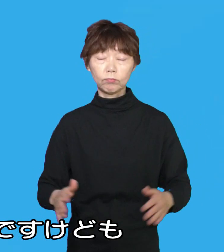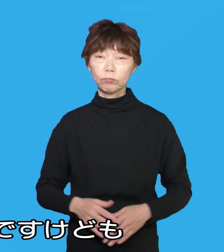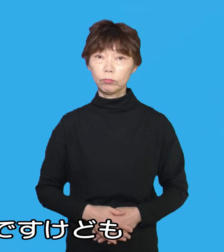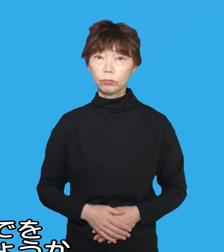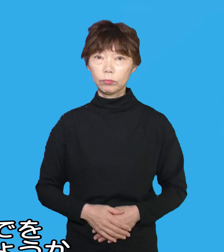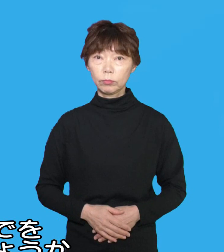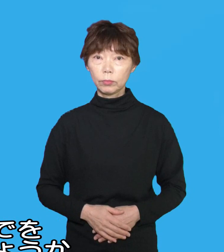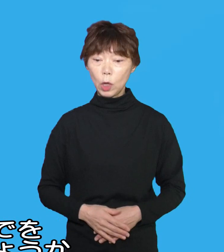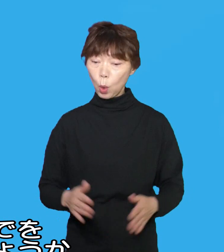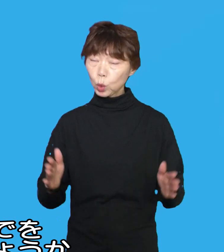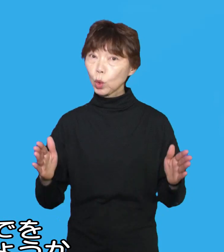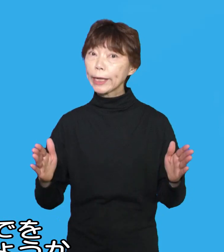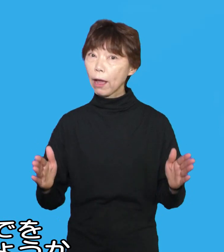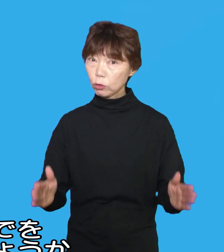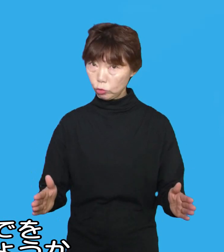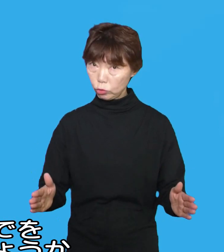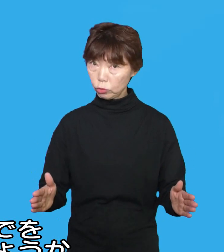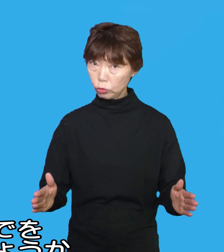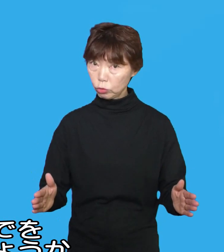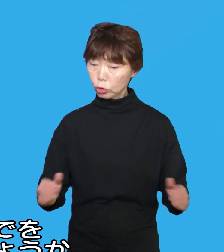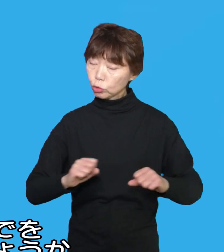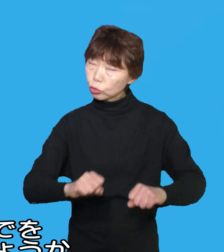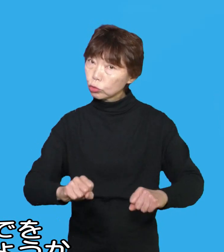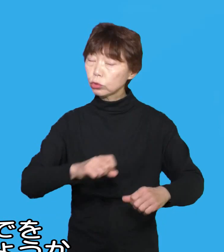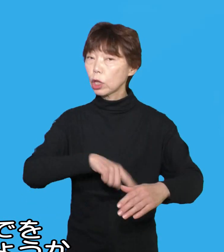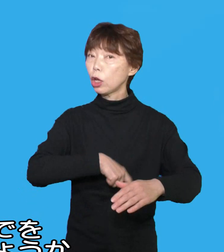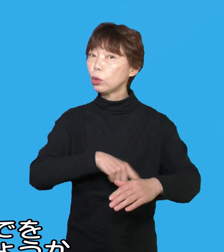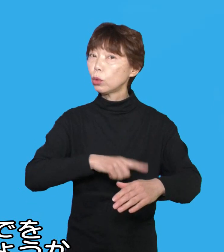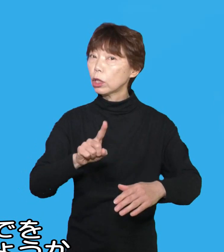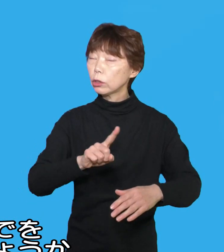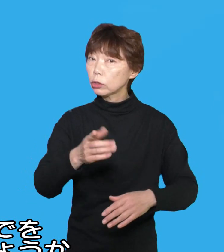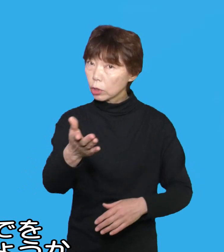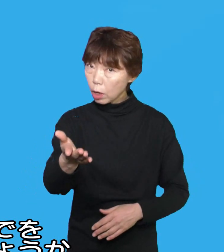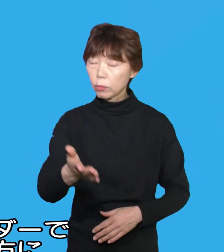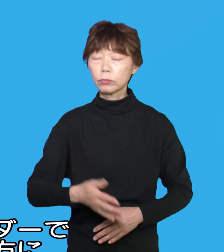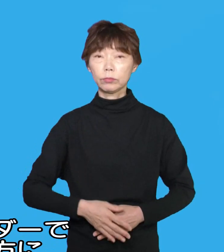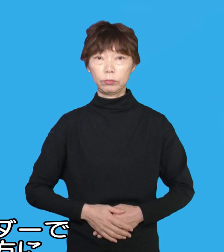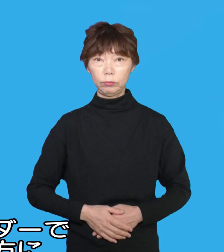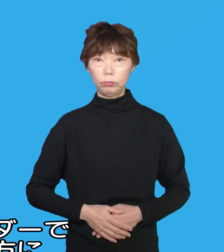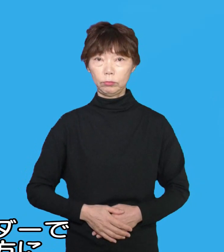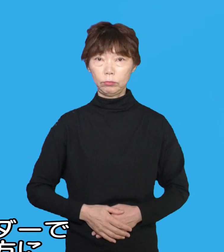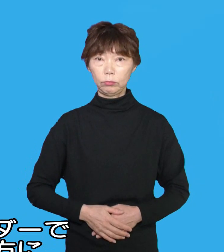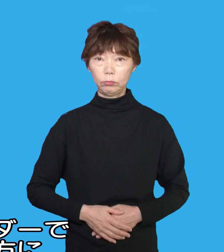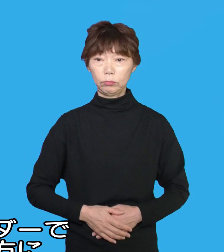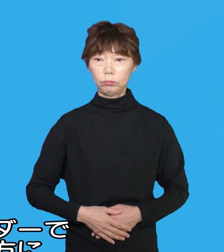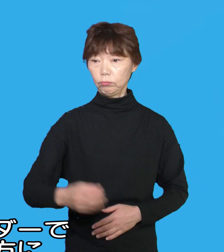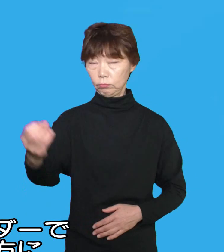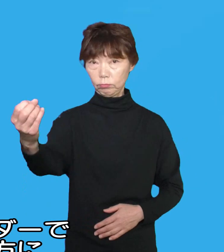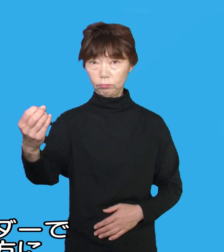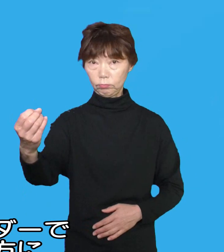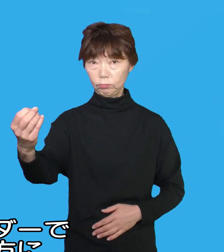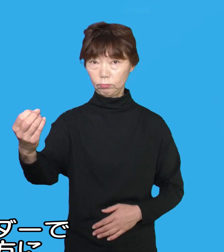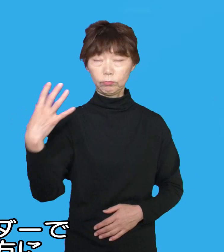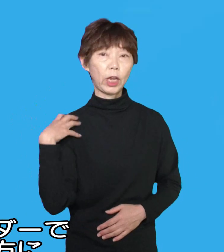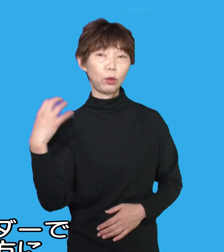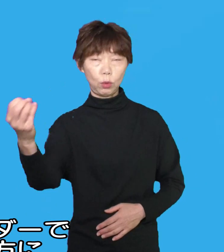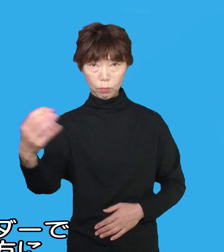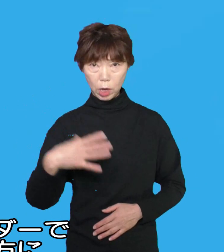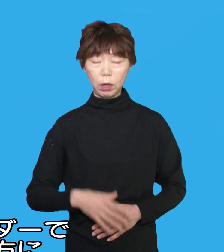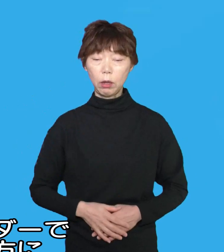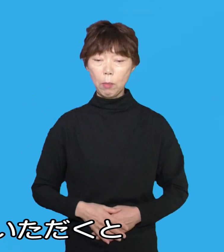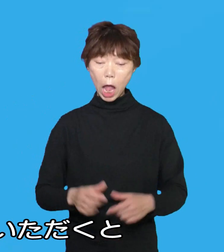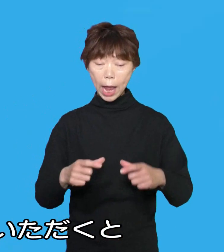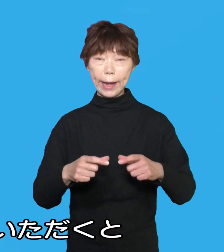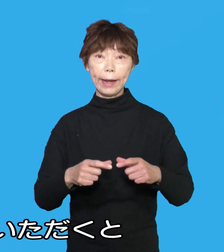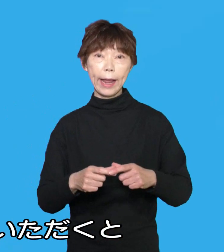期間中にはどこからどこまでを実現するんでしょうか？ はい、IC レコーダーでですね、実際にまあ高